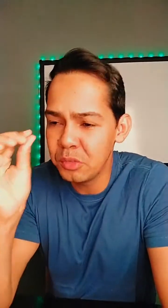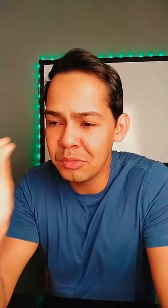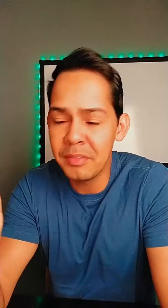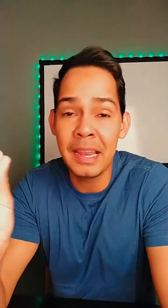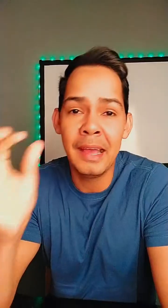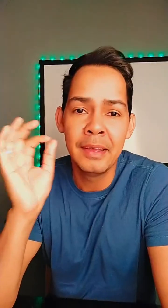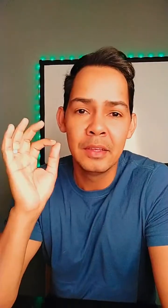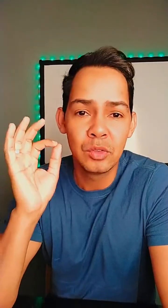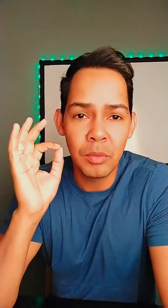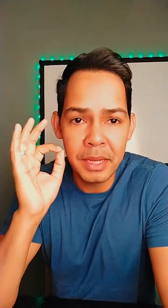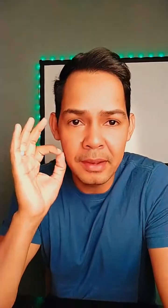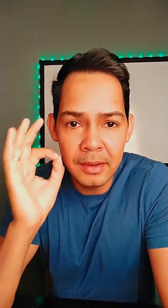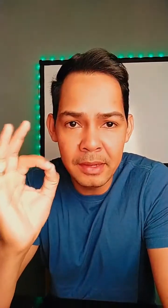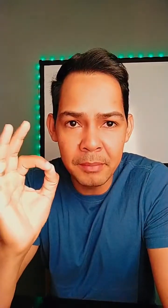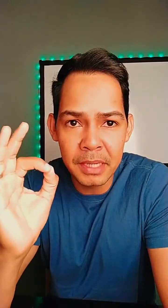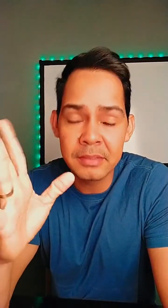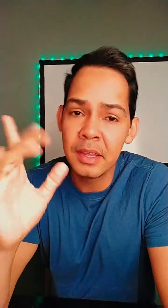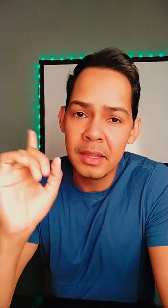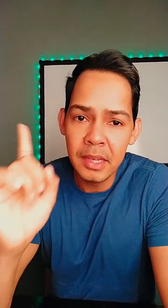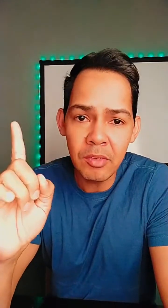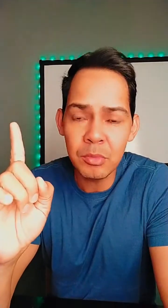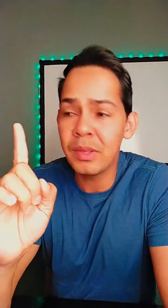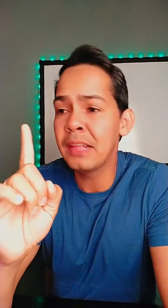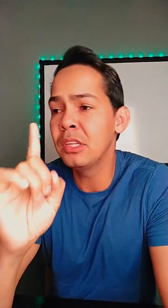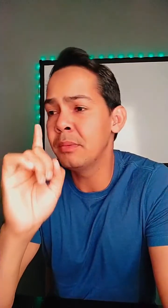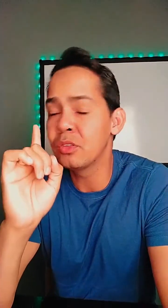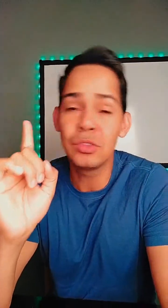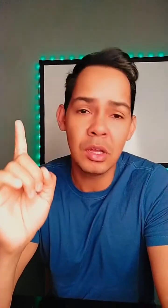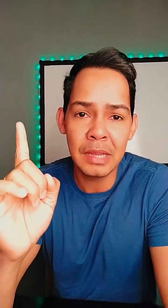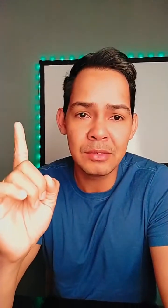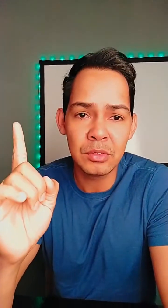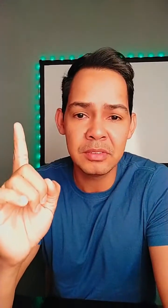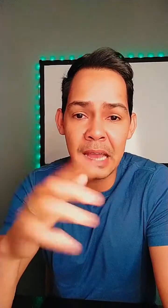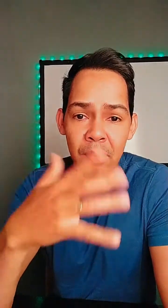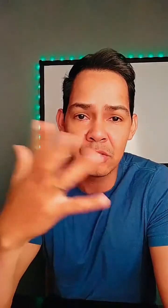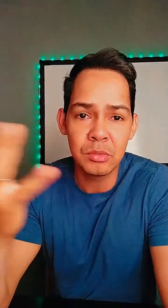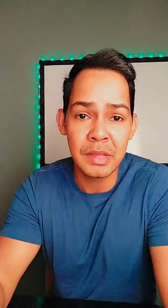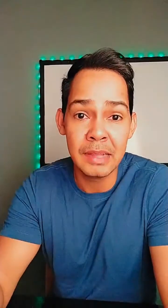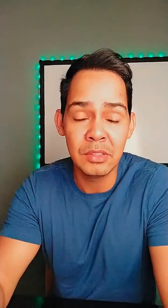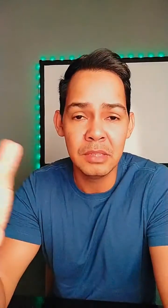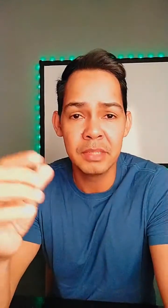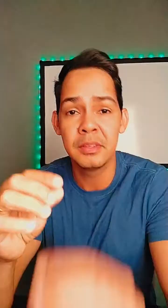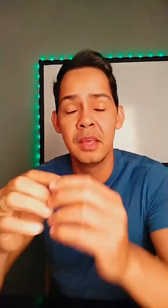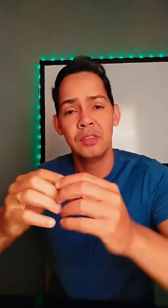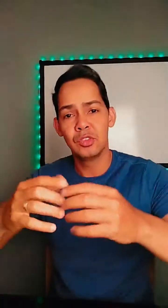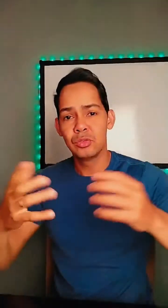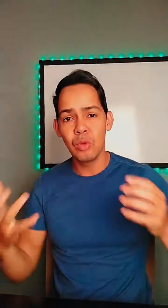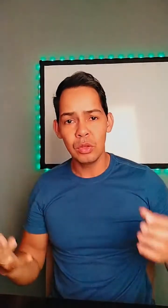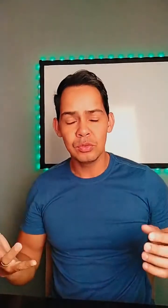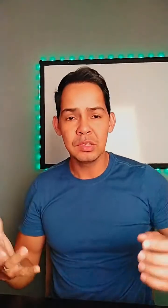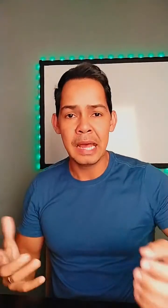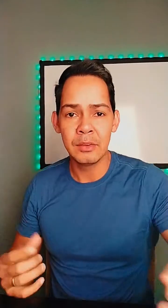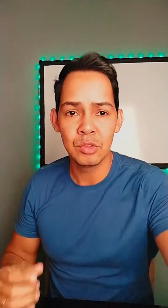vai falar sobre Libras. Não vamos falar de Libras só do lado social, nós vamos falar de Libras de todos os lados, de todas